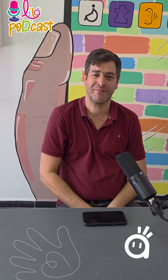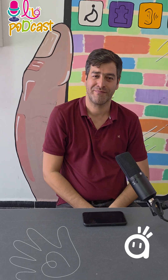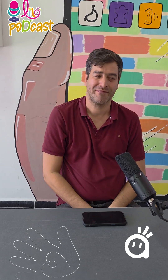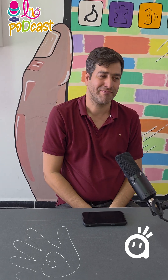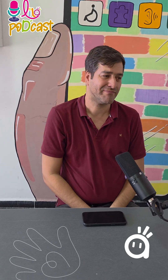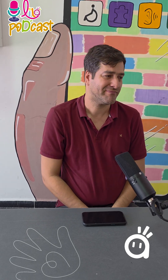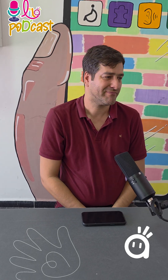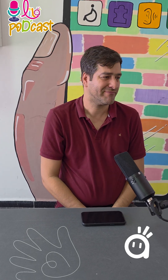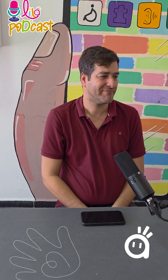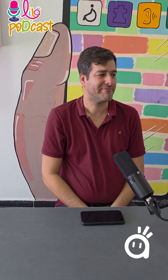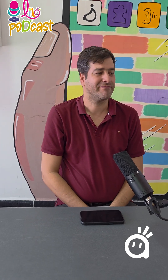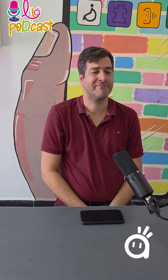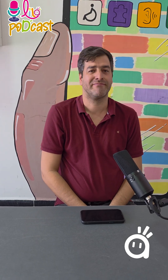usan y no me agradan para nada.